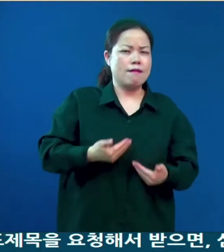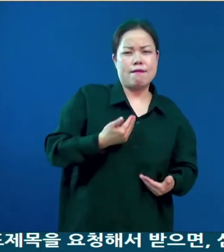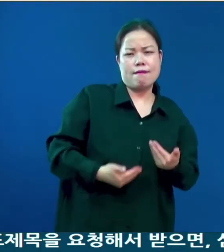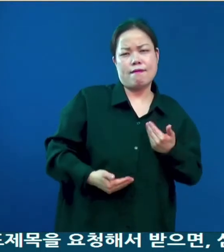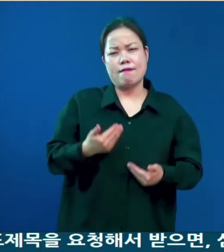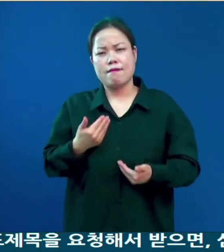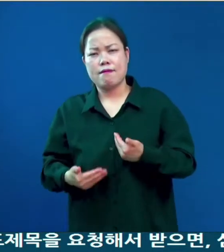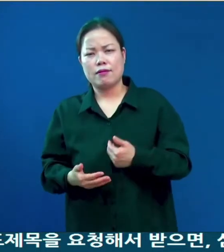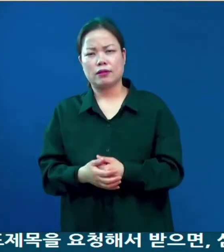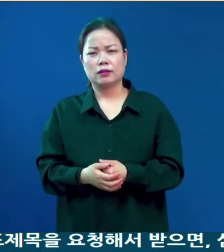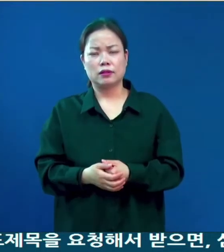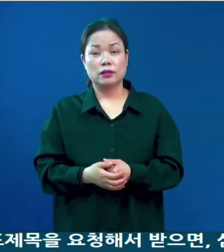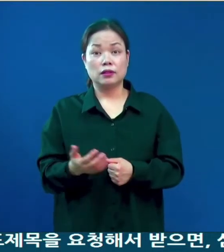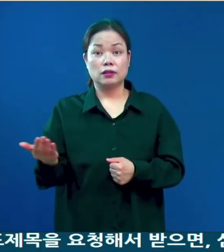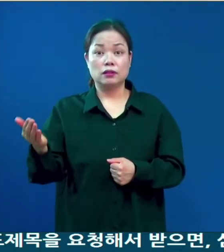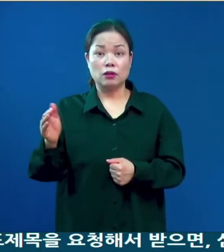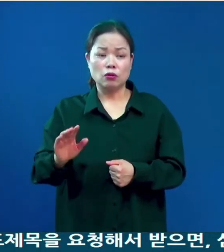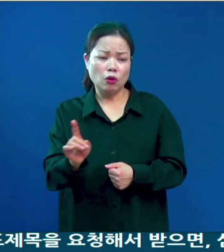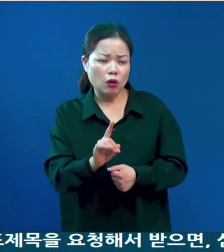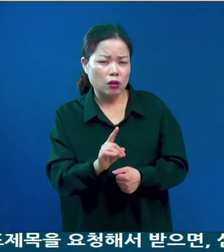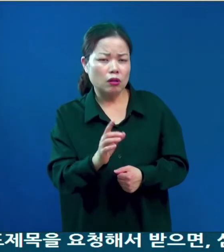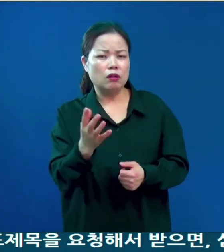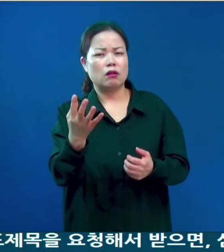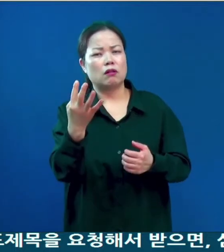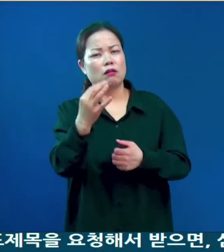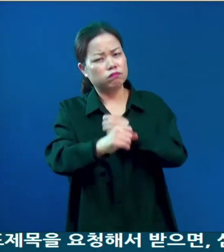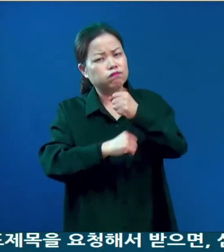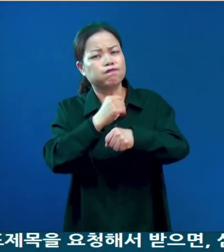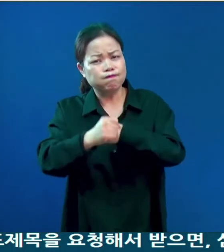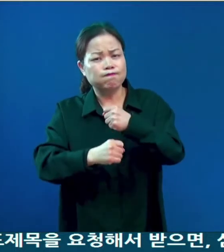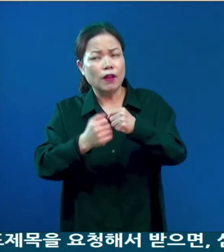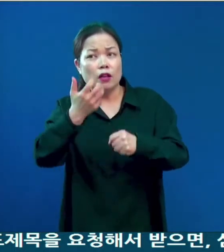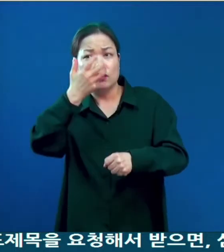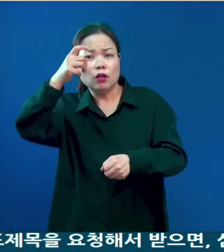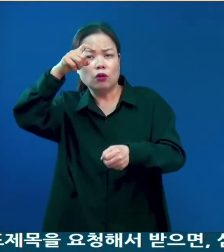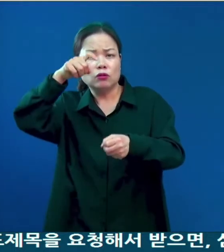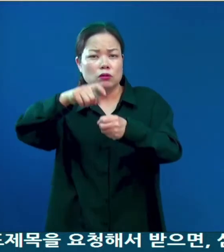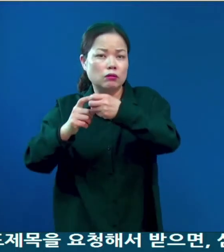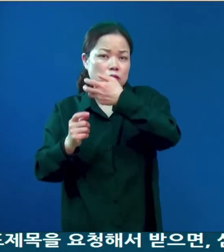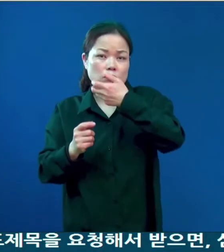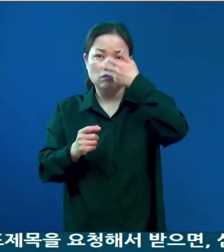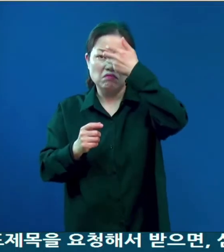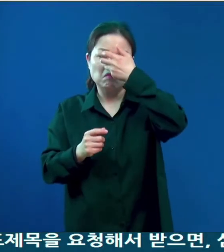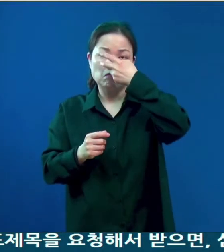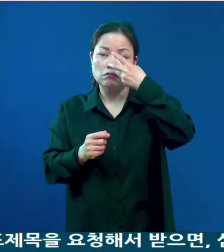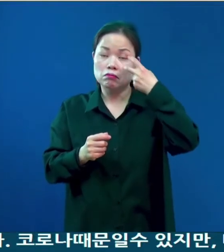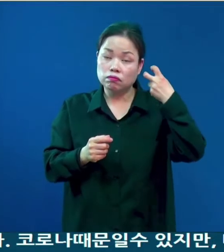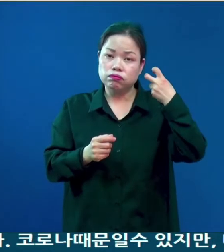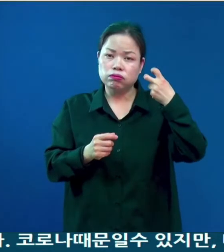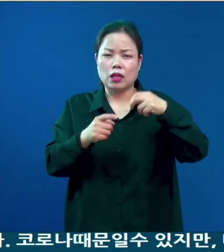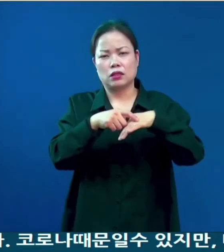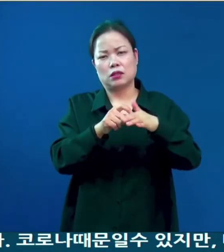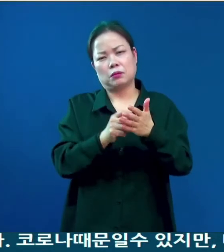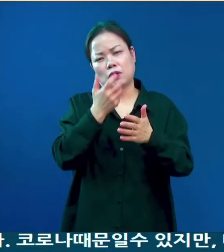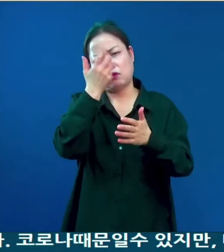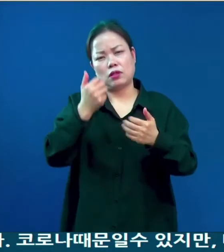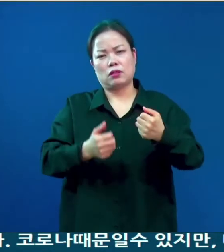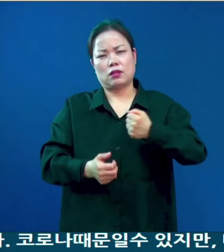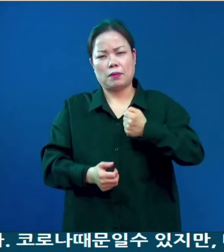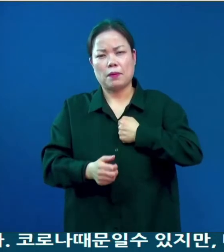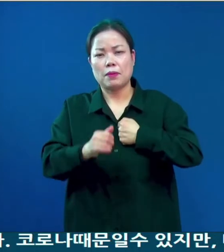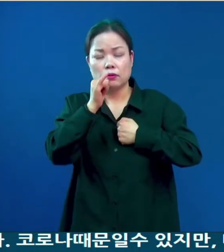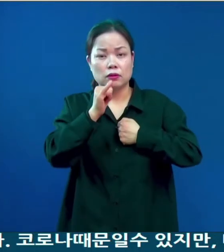뛰어다니고, 여러분 그래도 얼마든지 영적 깊은 잠을 자고 심령이 답답할 수 있는 겁니다.